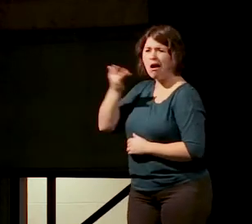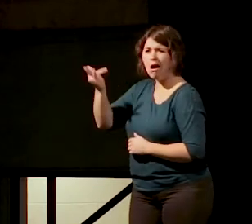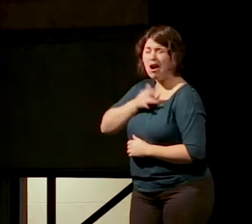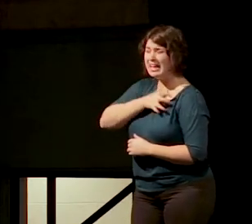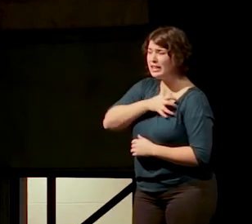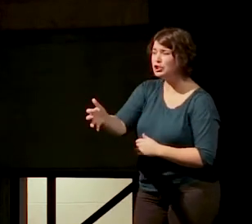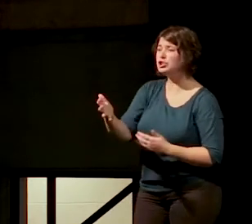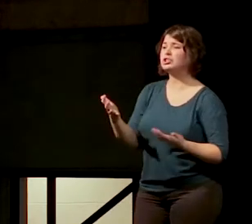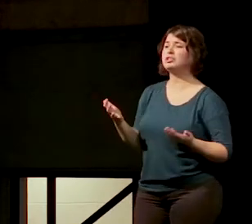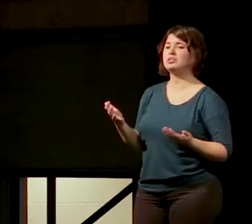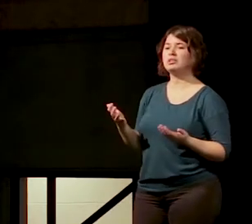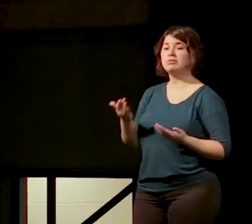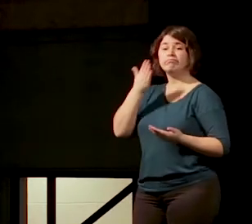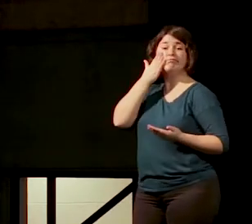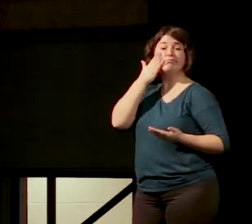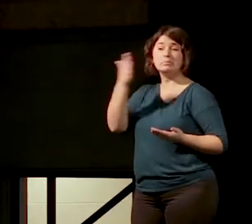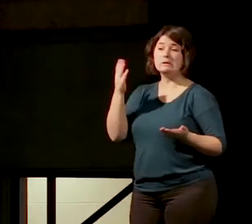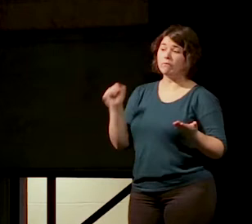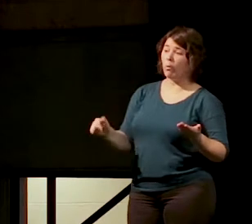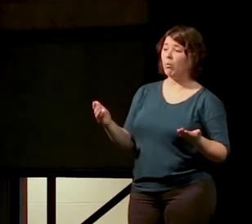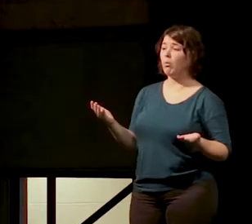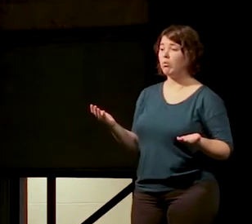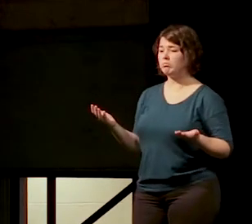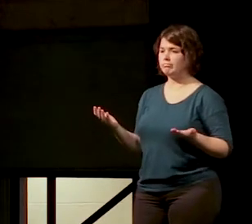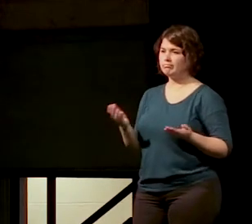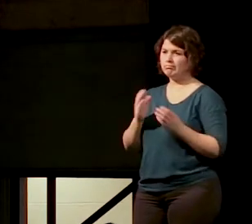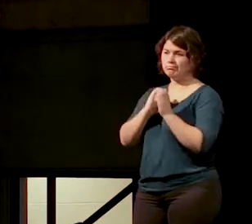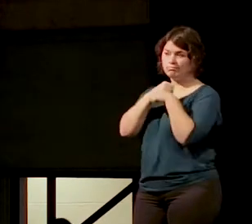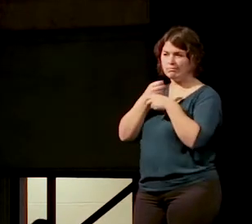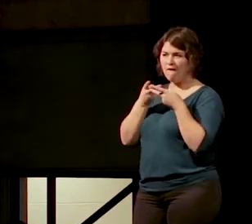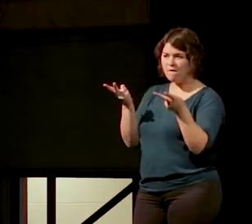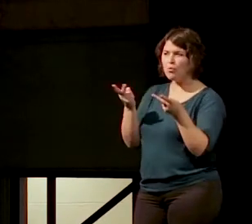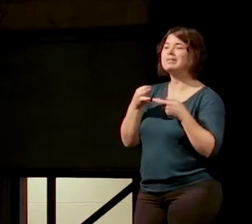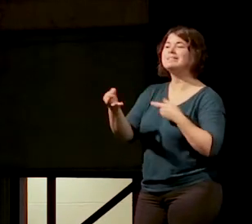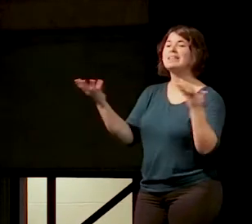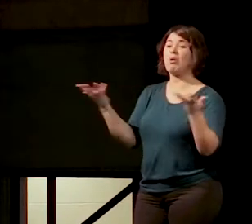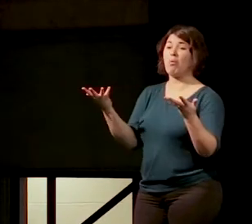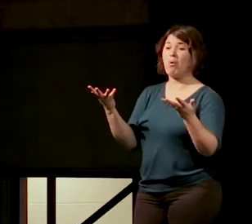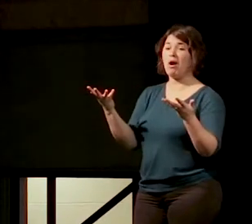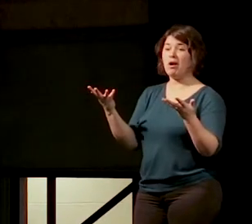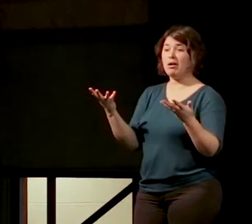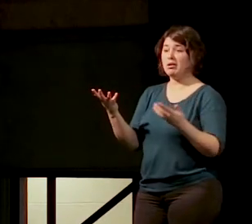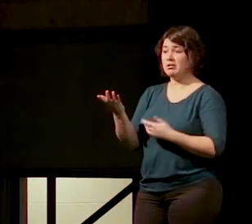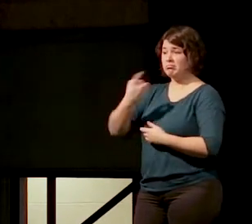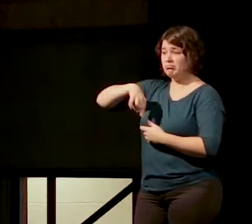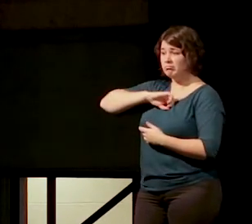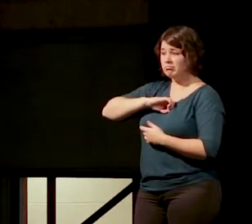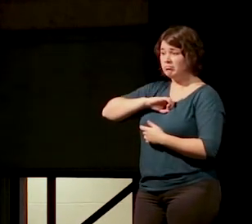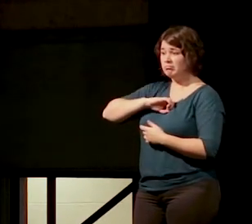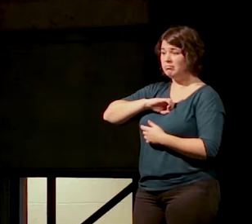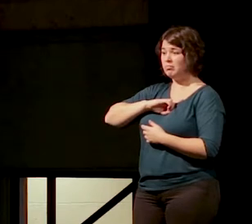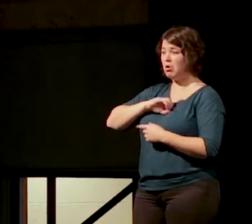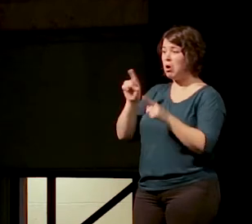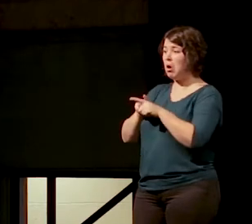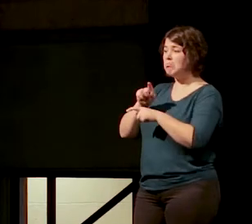riche. Si je devais vous faire une confidence, je vous dirais que je n'ai, et nous n'avons absolument pas le blues